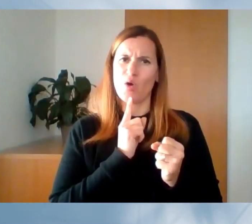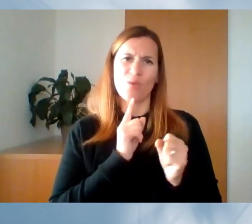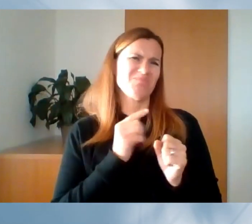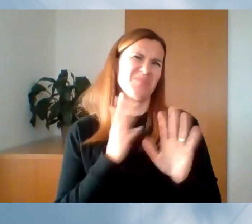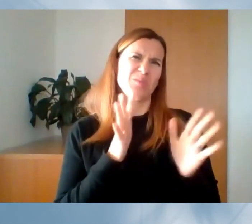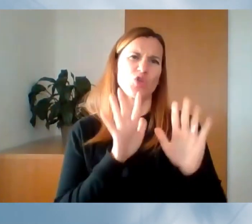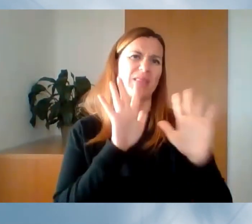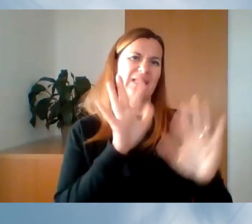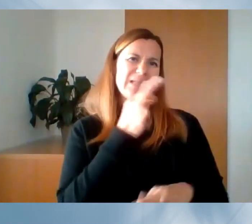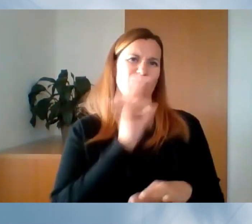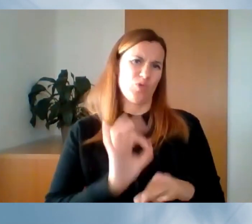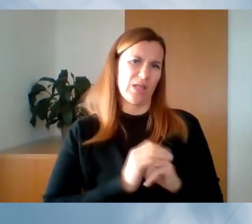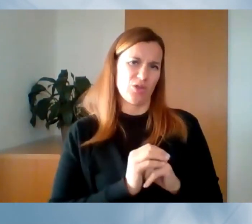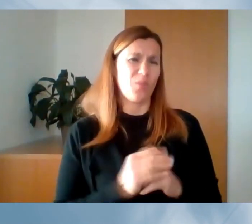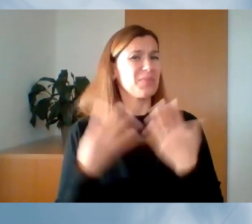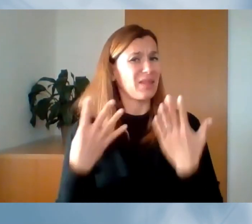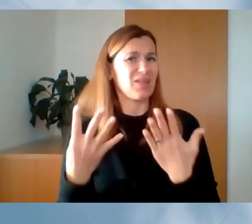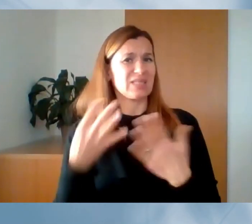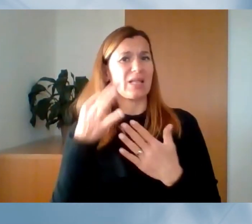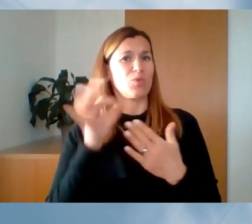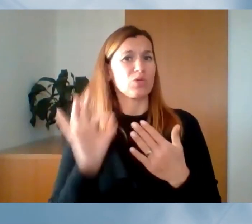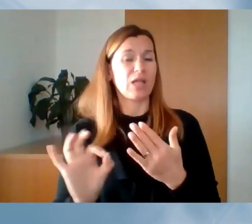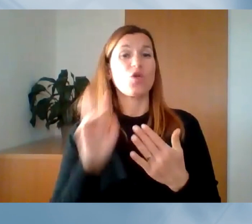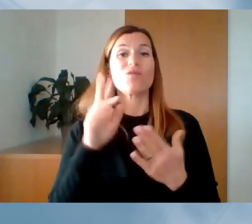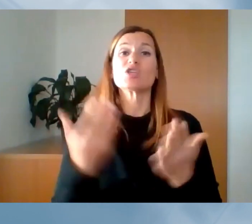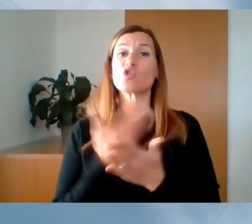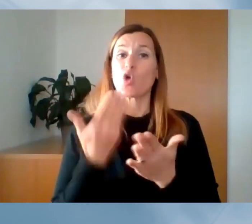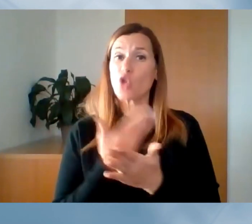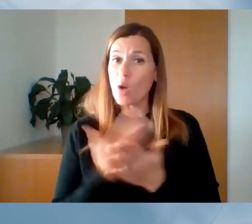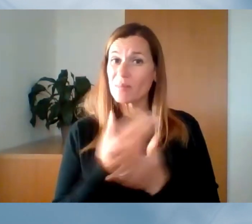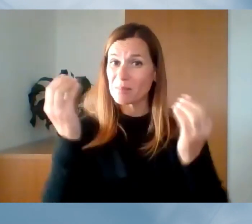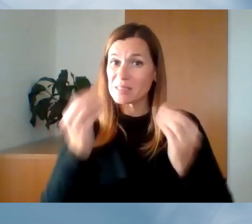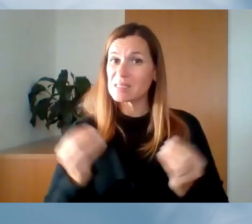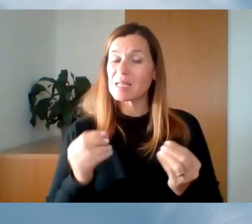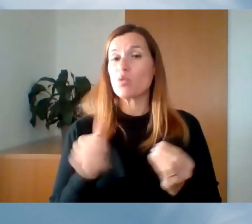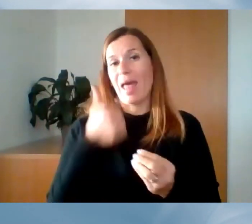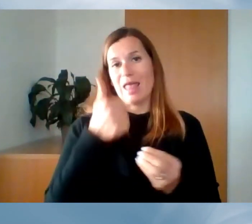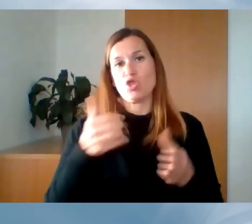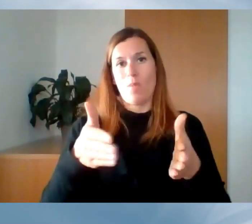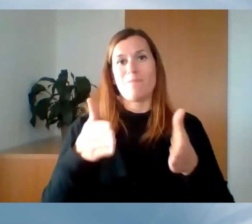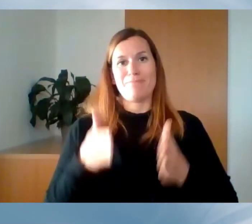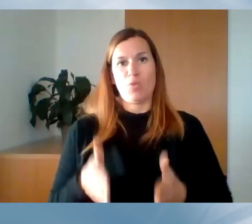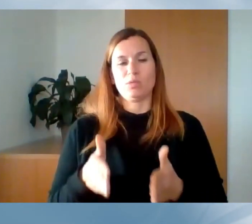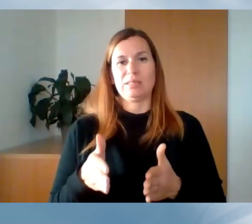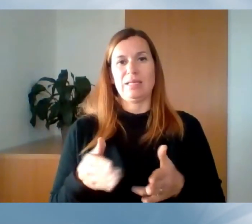malo, 10%. 90% je pa v sodobnem sistemu